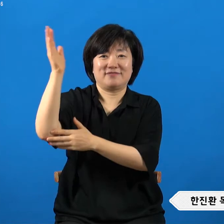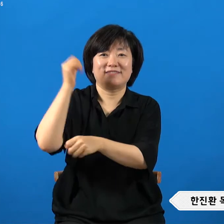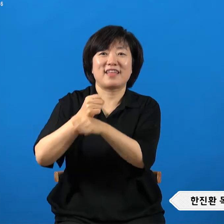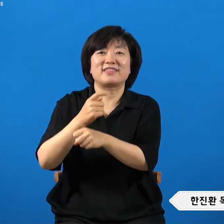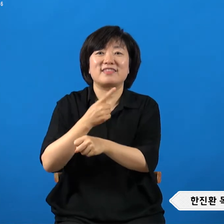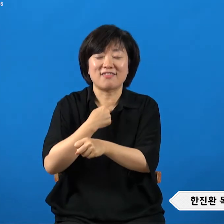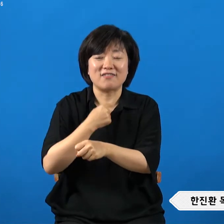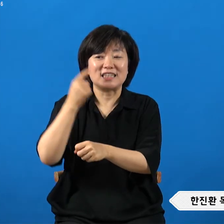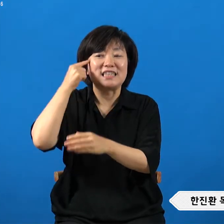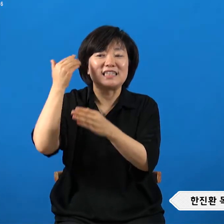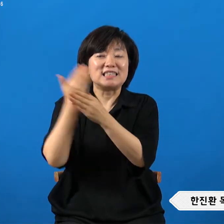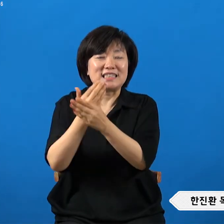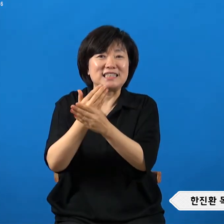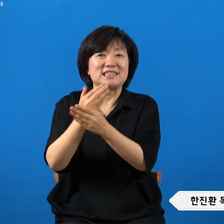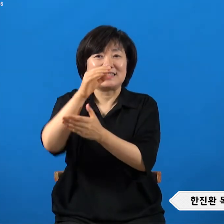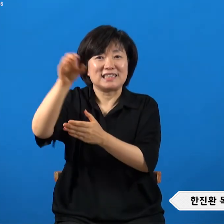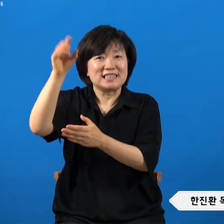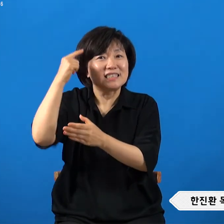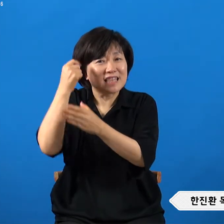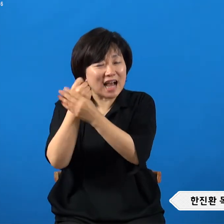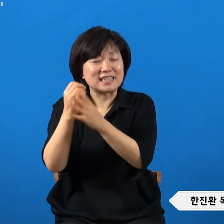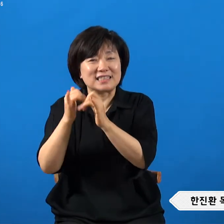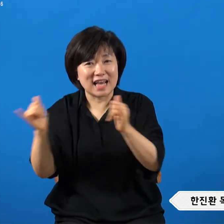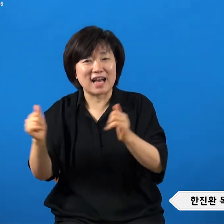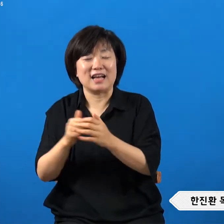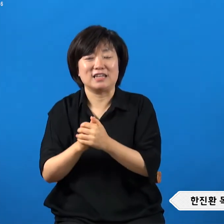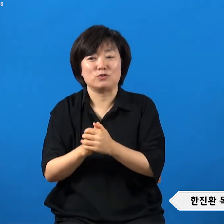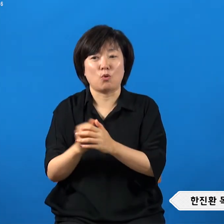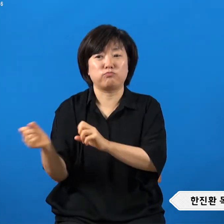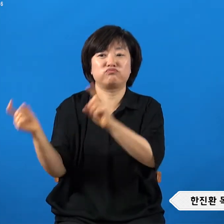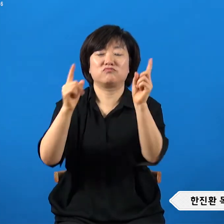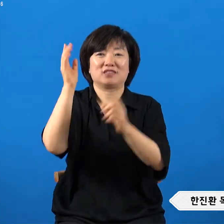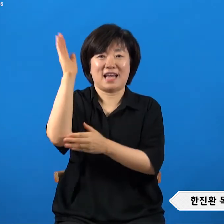탁월한 신학자이면서 동시에 부흥사였습니다.